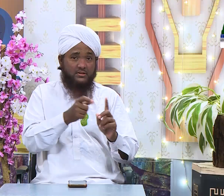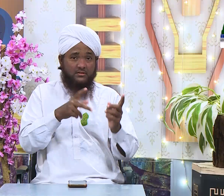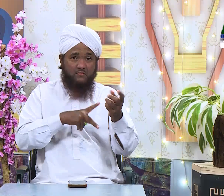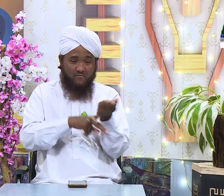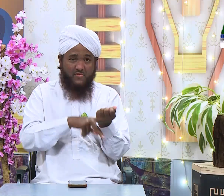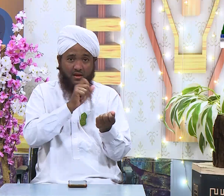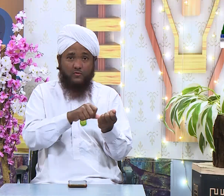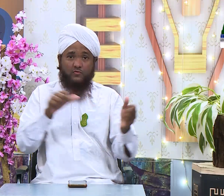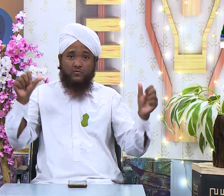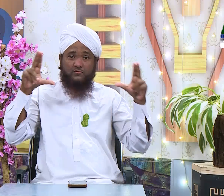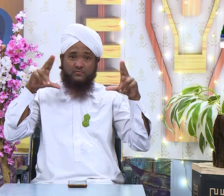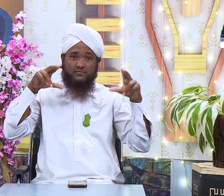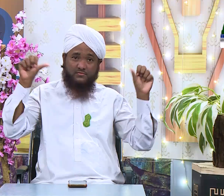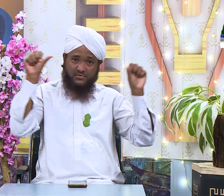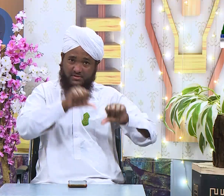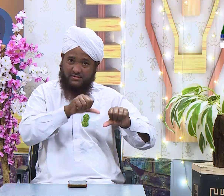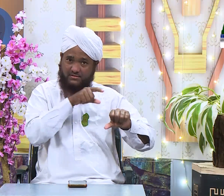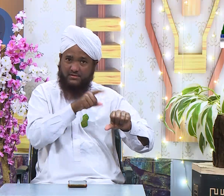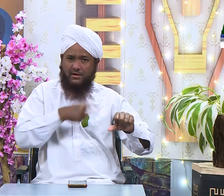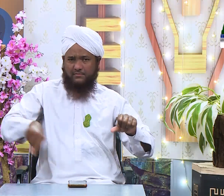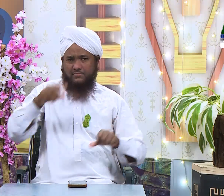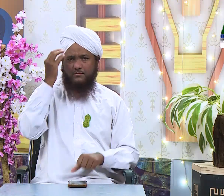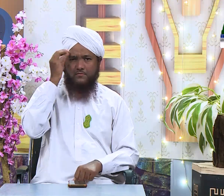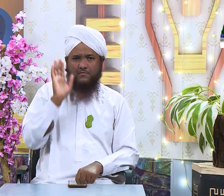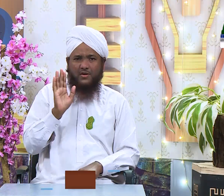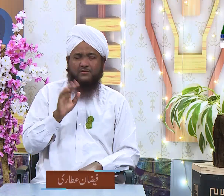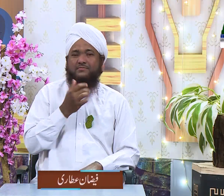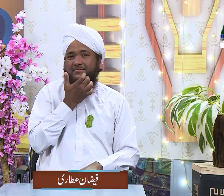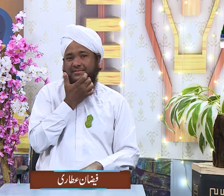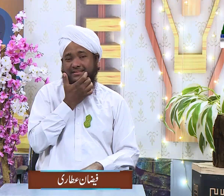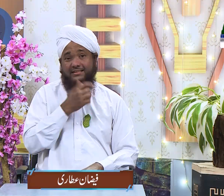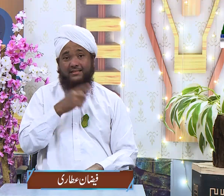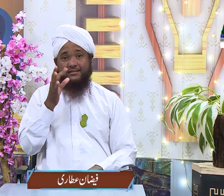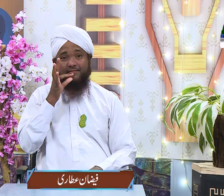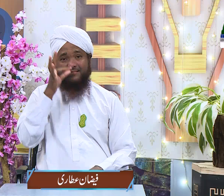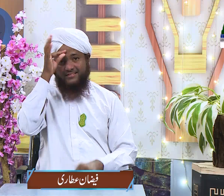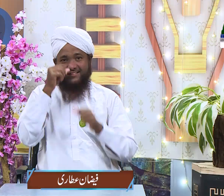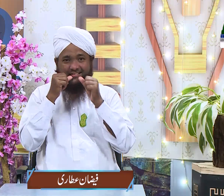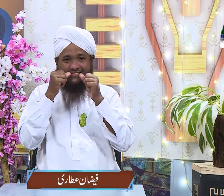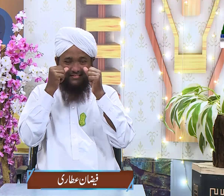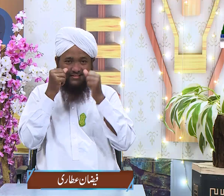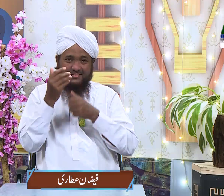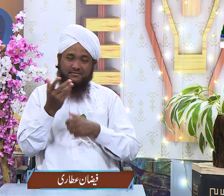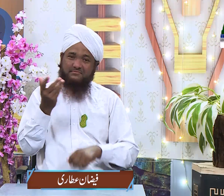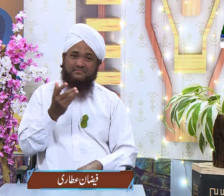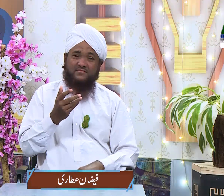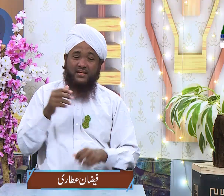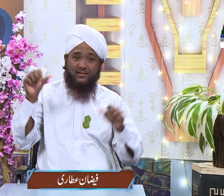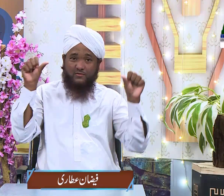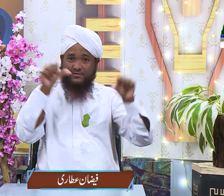جیسا حال مجرموں کے ساتھ کیا جاتا ہے وہ ہمارے سامنے، لیکن نبی پاک صلی اللہ علیہ وسلم کا انداز دیکھیے، سزا نہیں دے رہے، سختی نہیں فرما